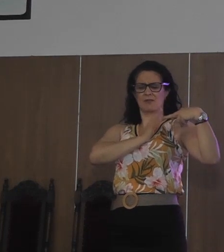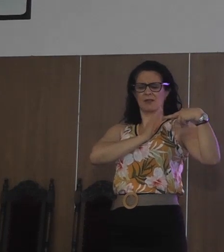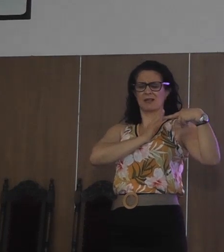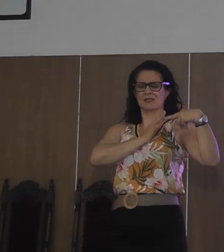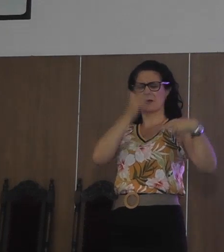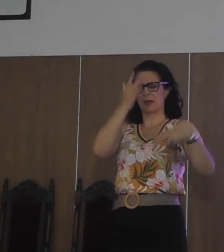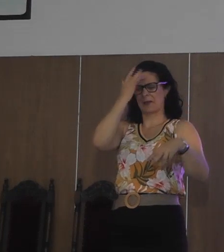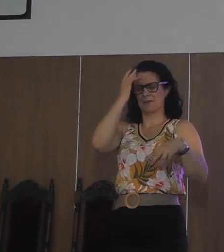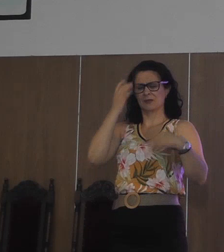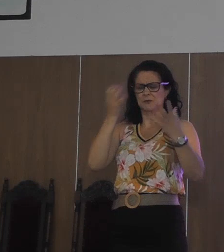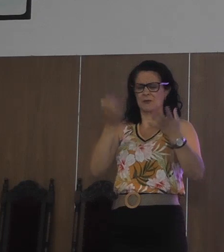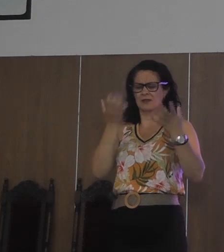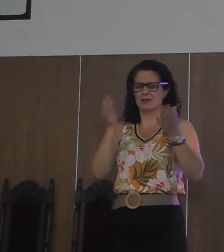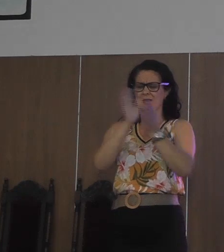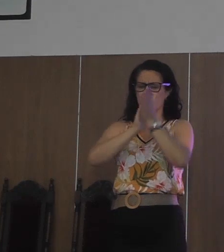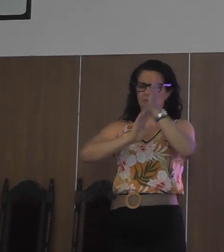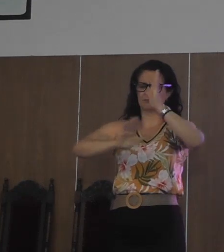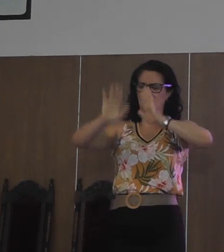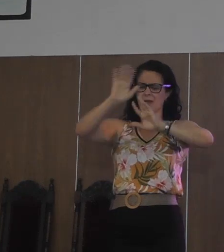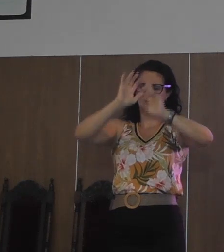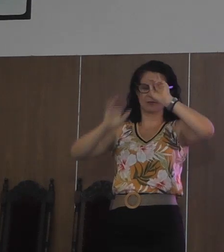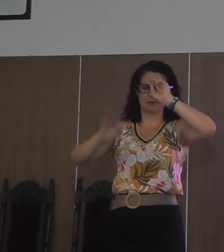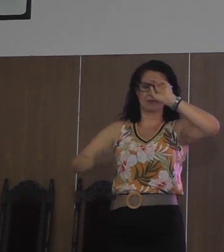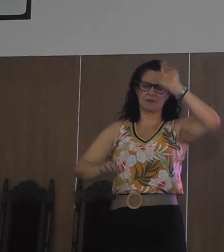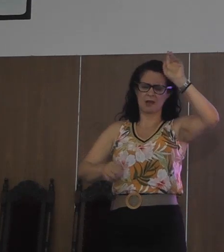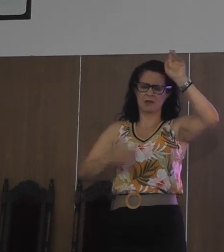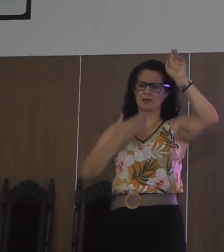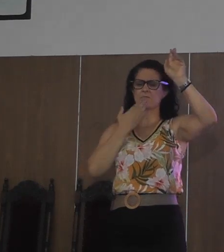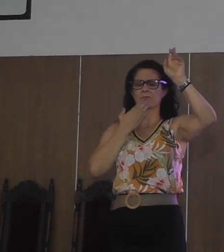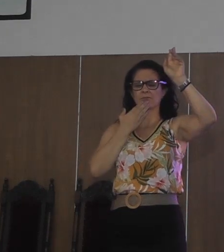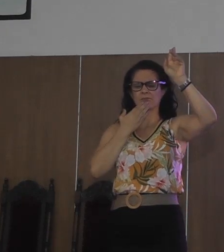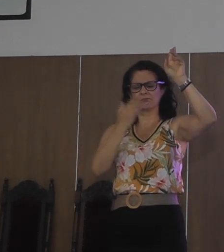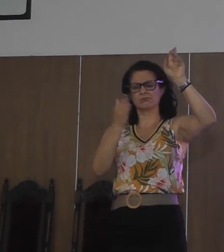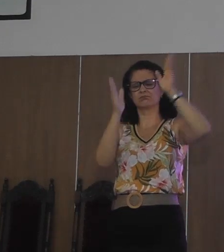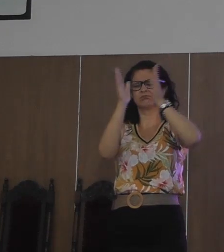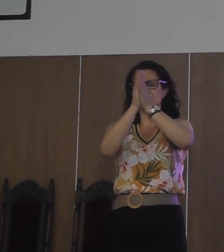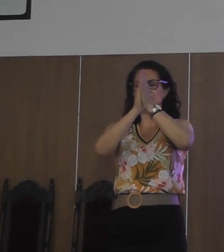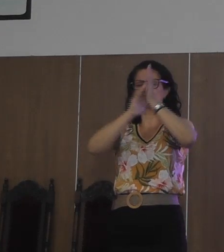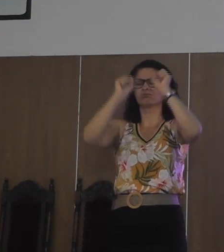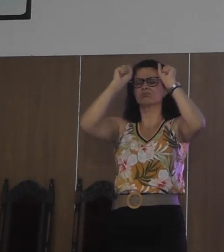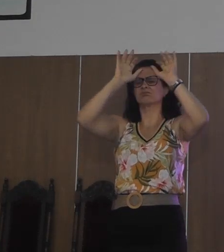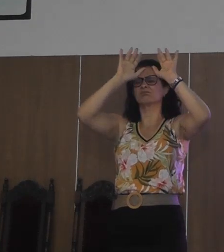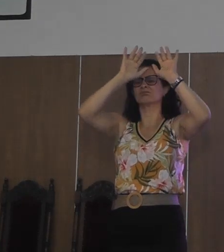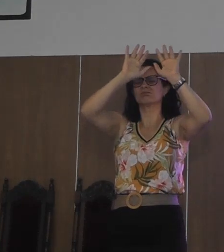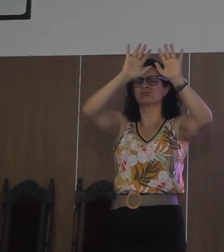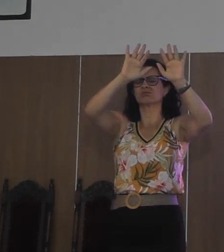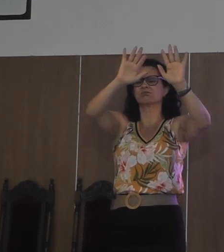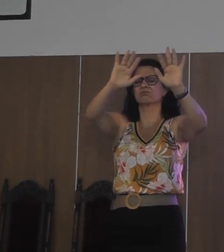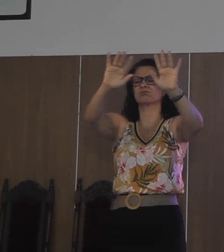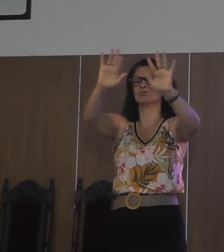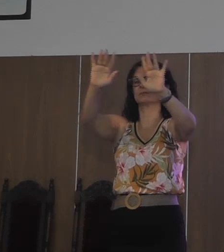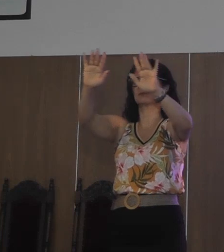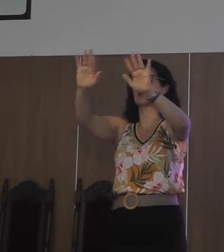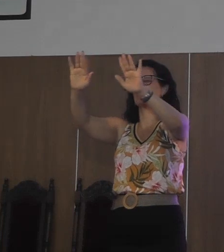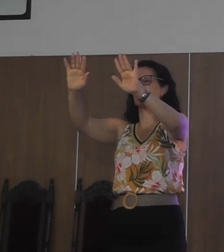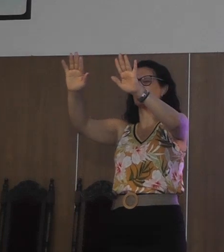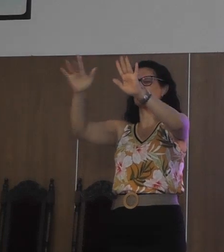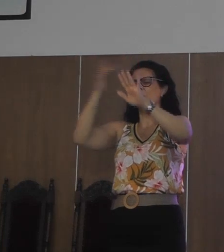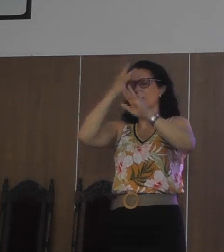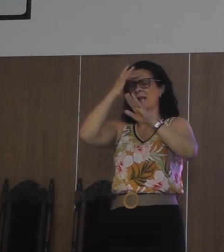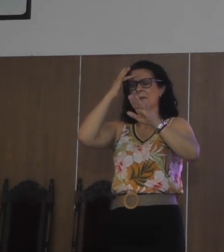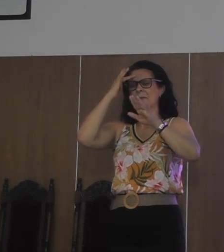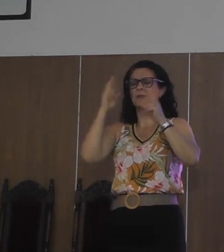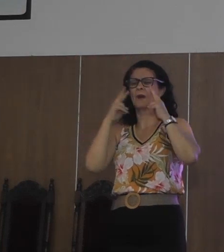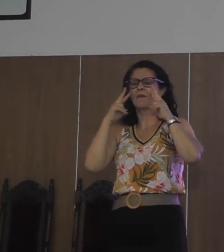momento, Pai. Peço que abençoe, ó Deus, esse irmão, essa irmã que acompanha essa transmissão pelas redes sociais, ó